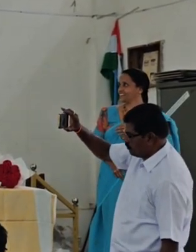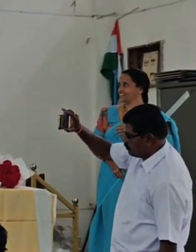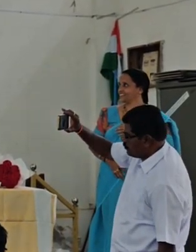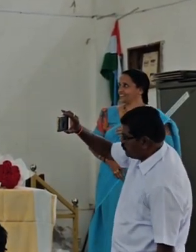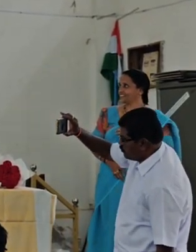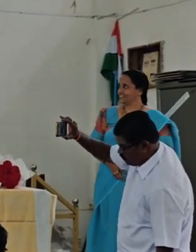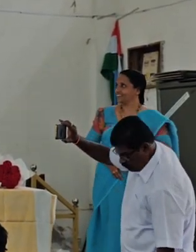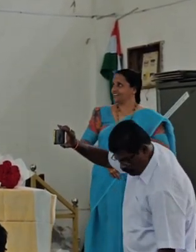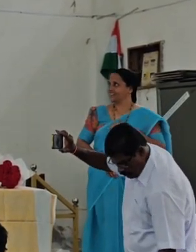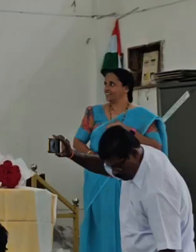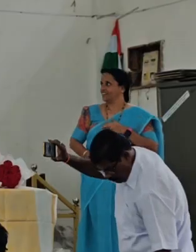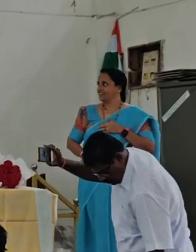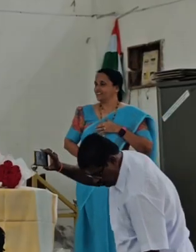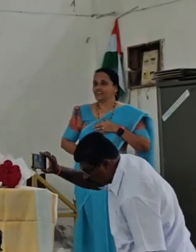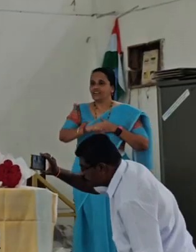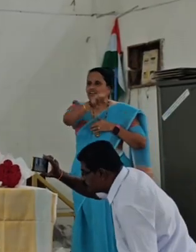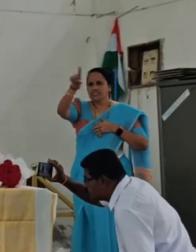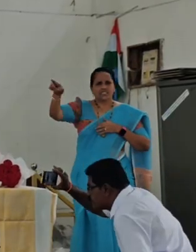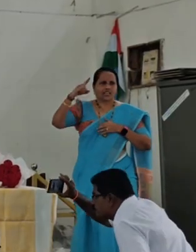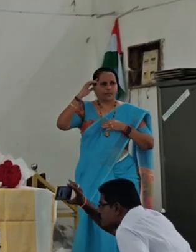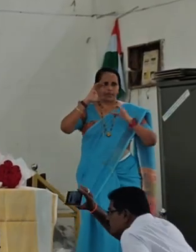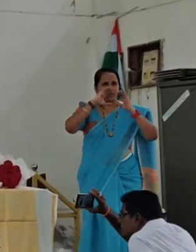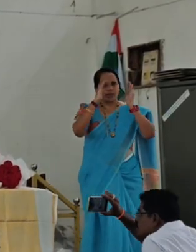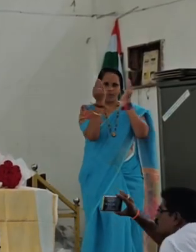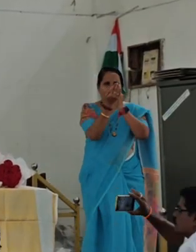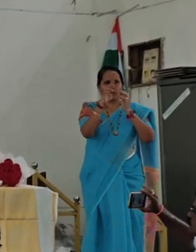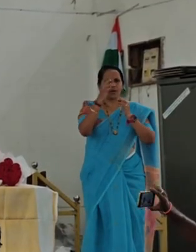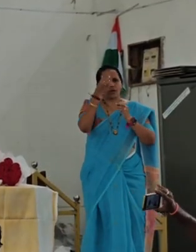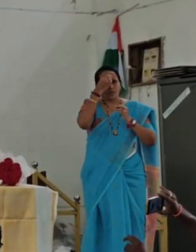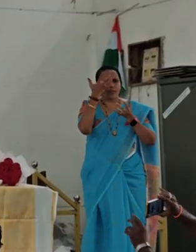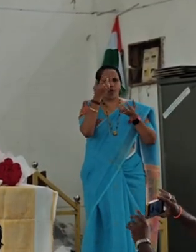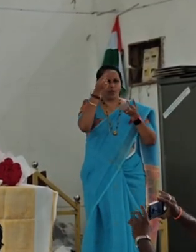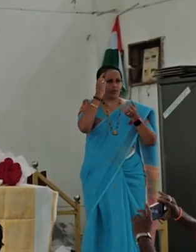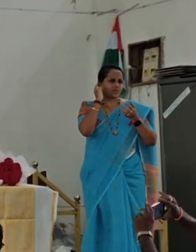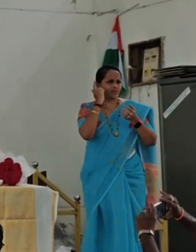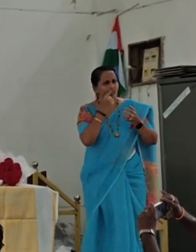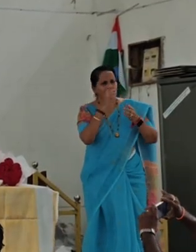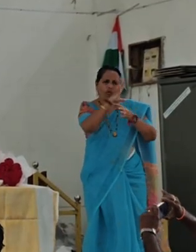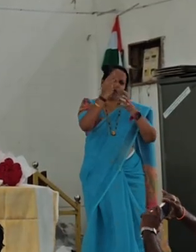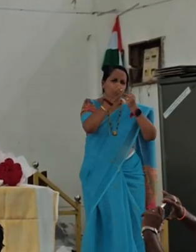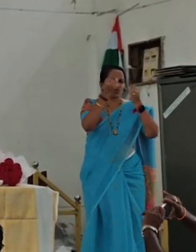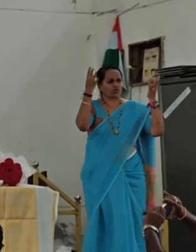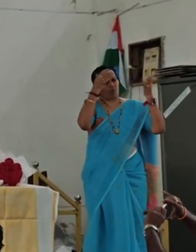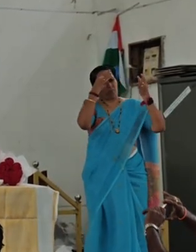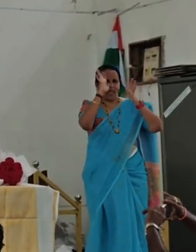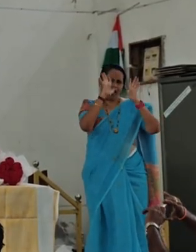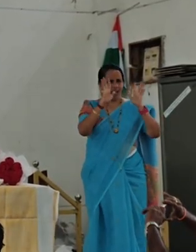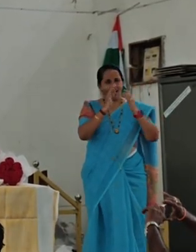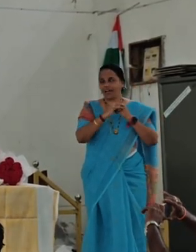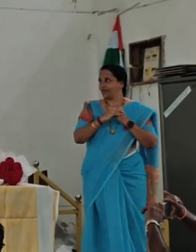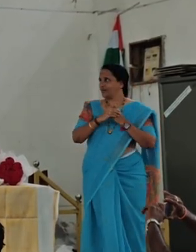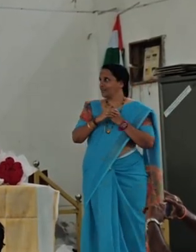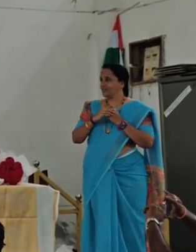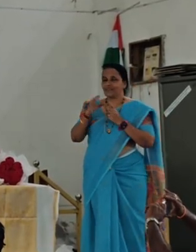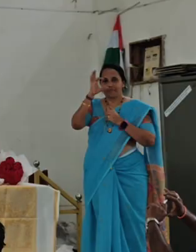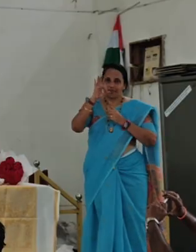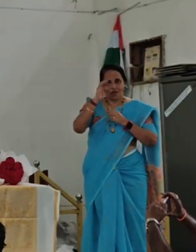ఇంకా మనకు చాలా సవాళ్ళు ఉన్నాయి. నా దగ్గరికి వచ్చినప్పుడు మిత్రులు చెప్తూ ఉంటారు, సార్ మేము ఏదైనా ఆఫీసెస్కి